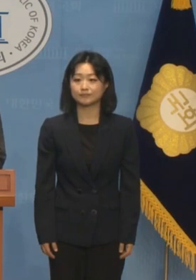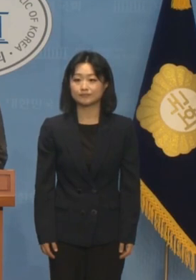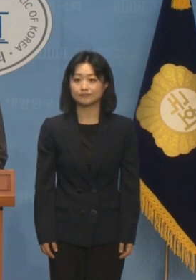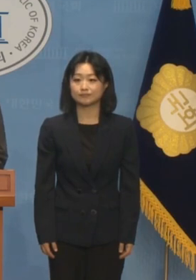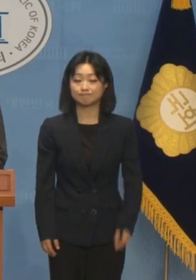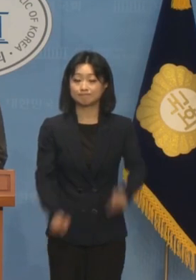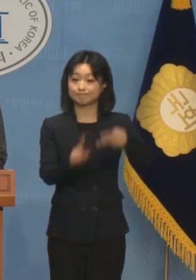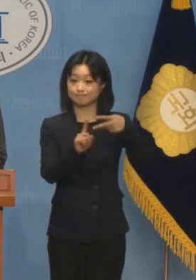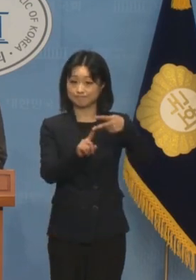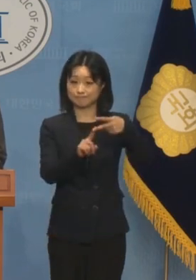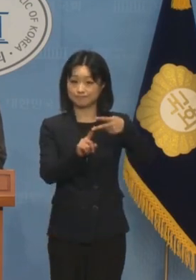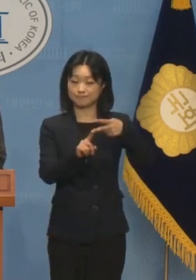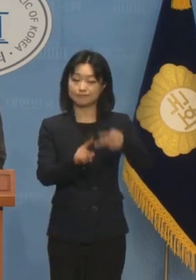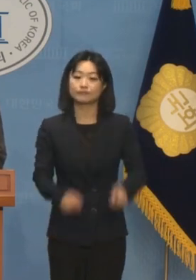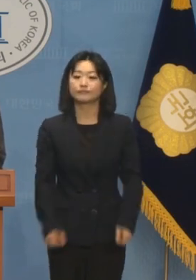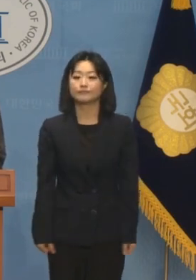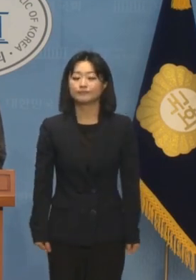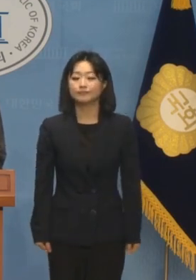네, 두 번째 브리핑입니다.